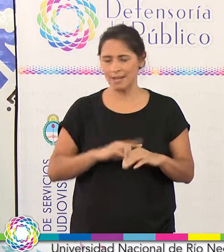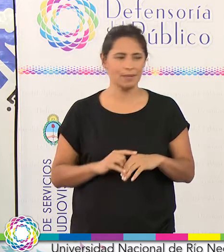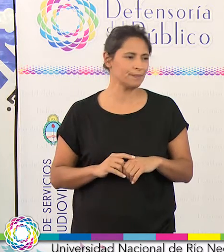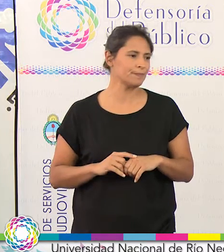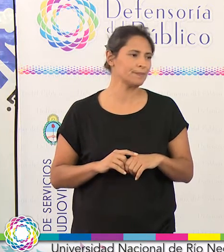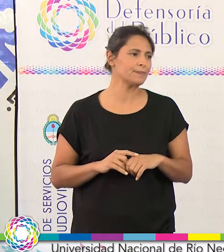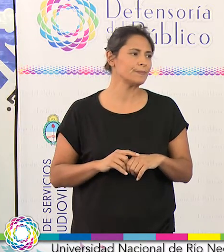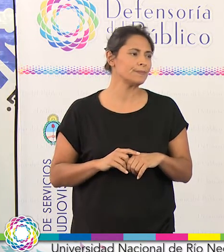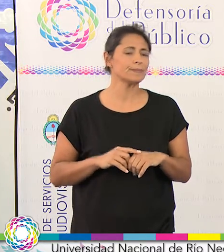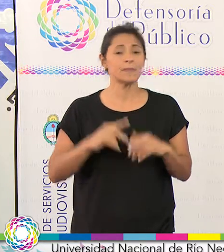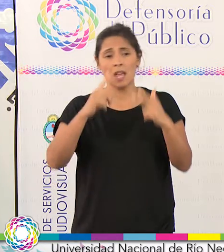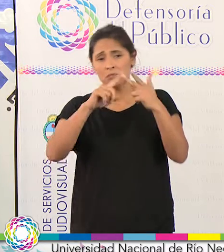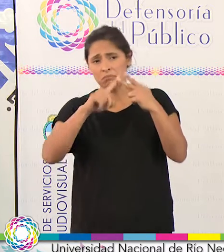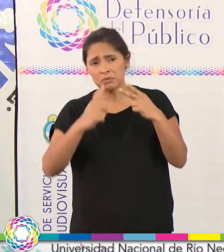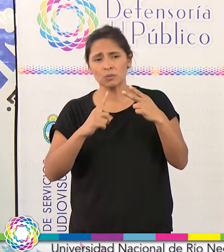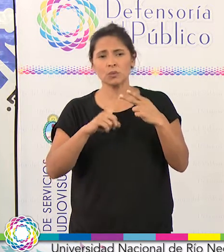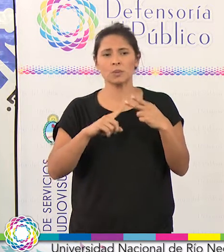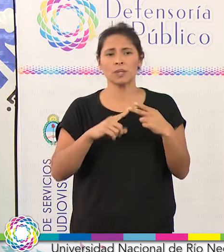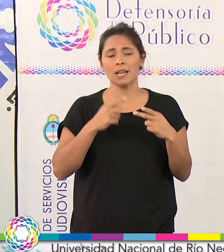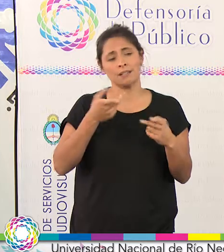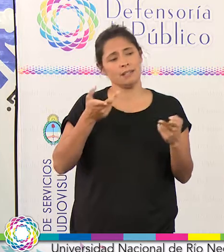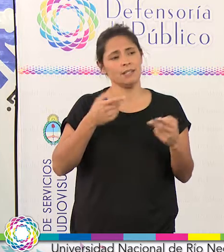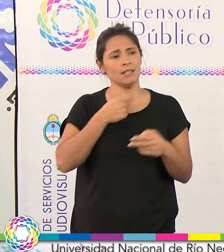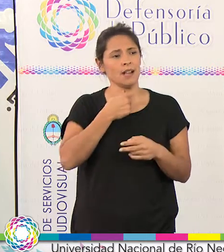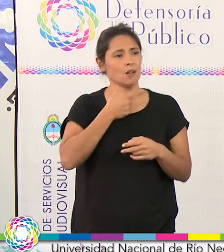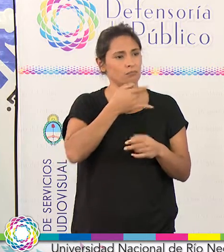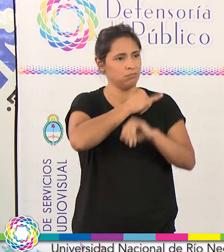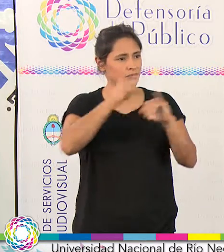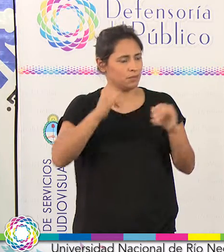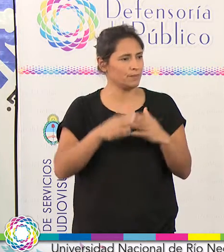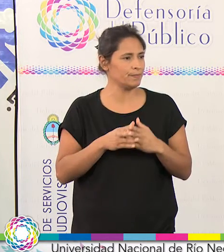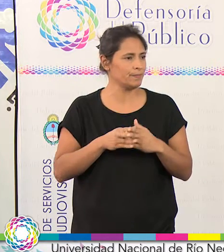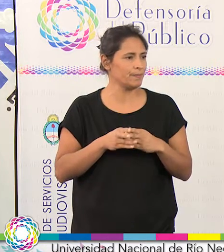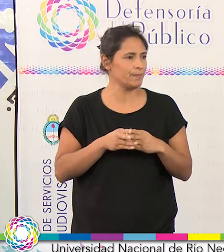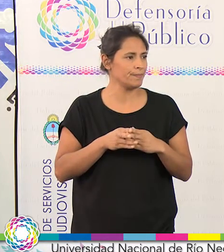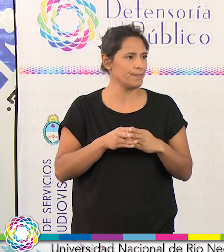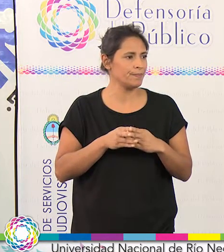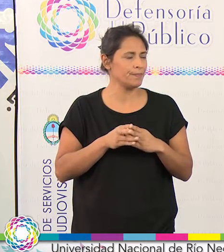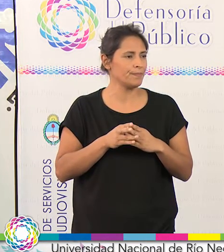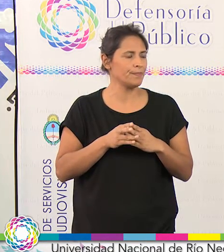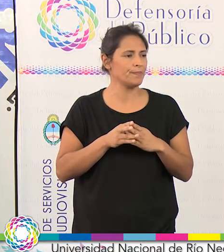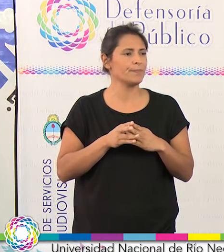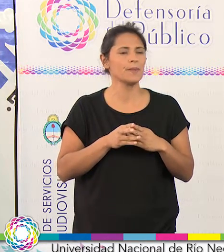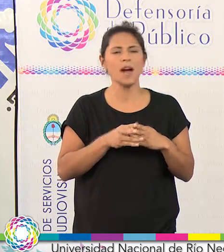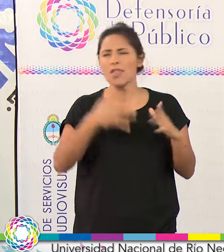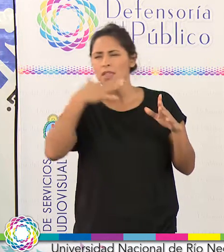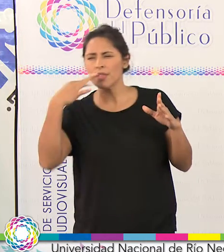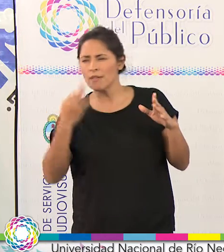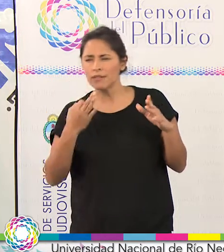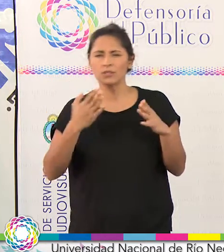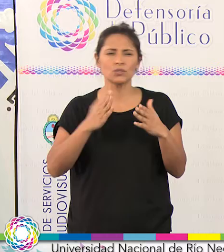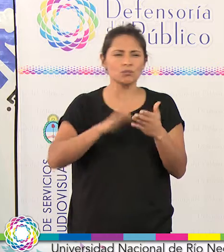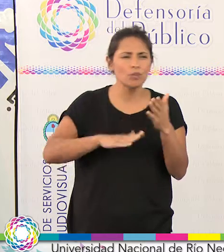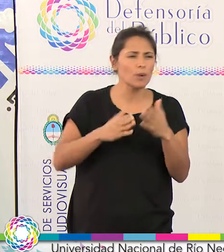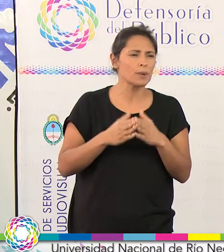realidad lo que quería plantear en este nuevo debate tiene que ver, arrancar desde la definición, ¿no? Digamos, yo ahí me